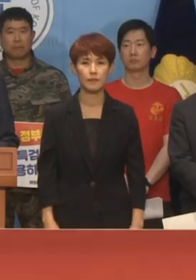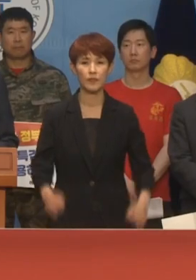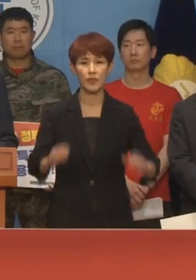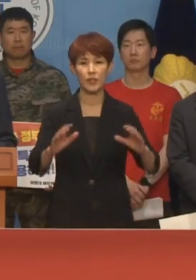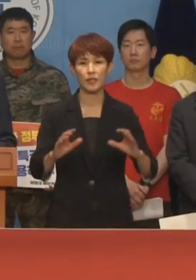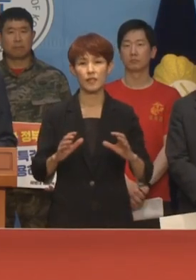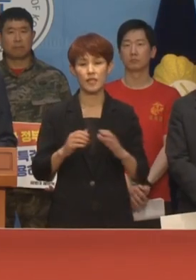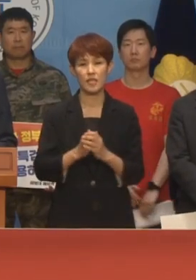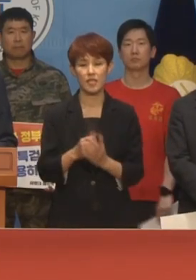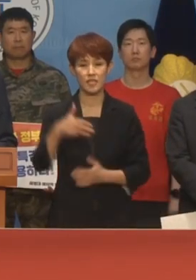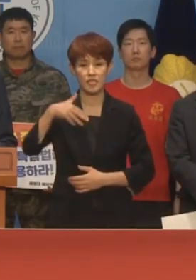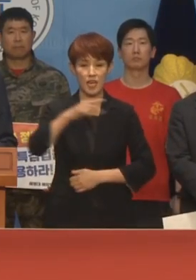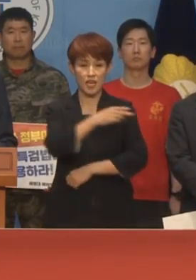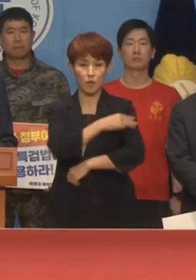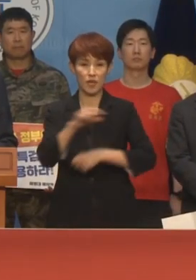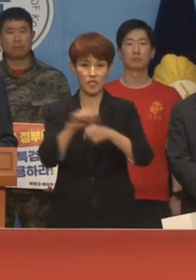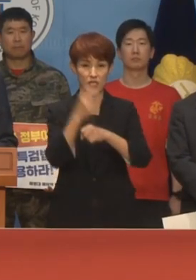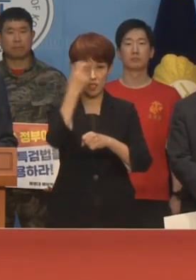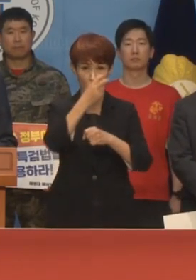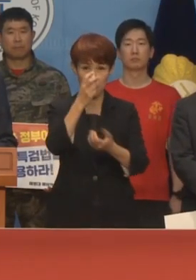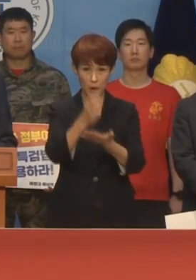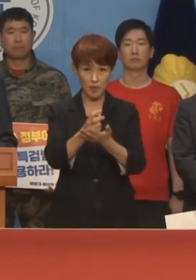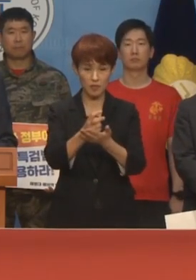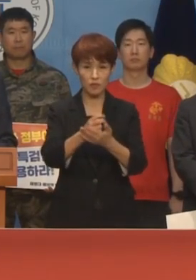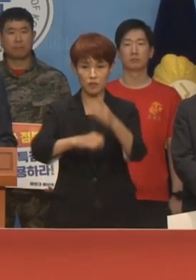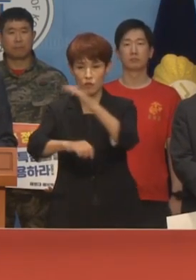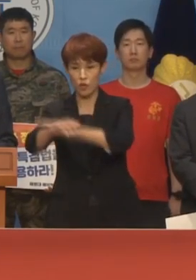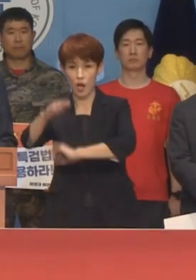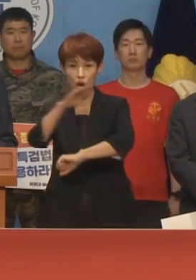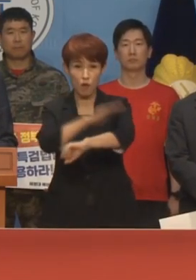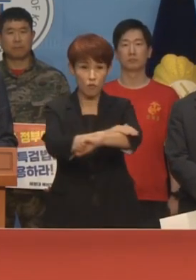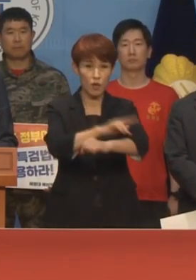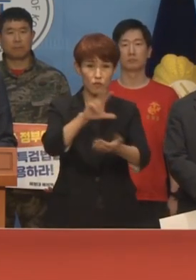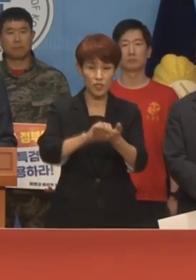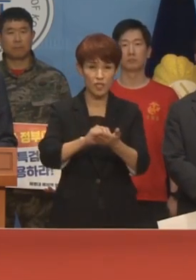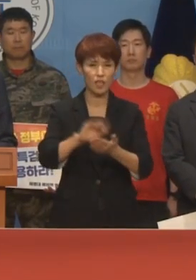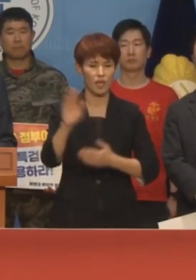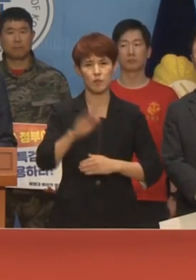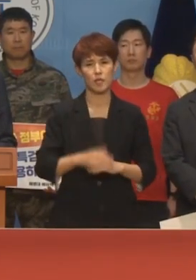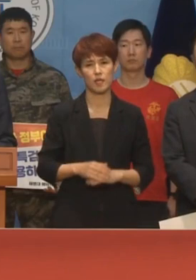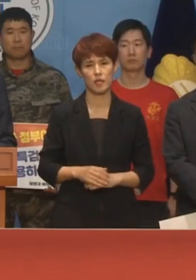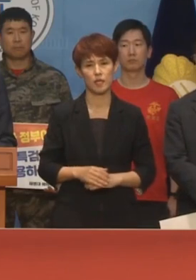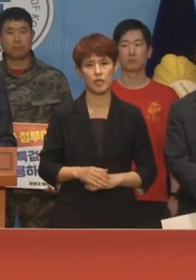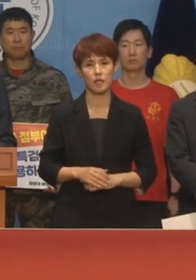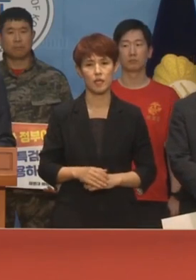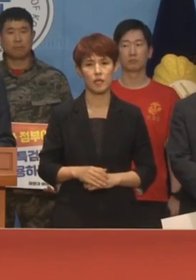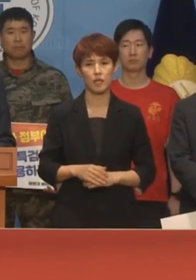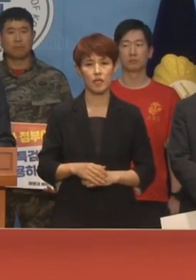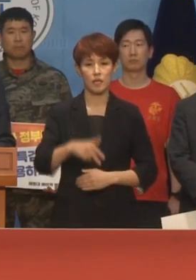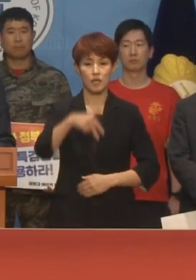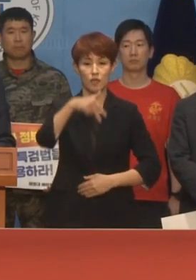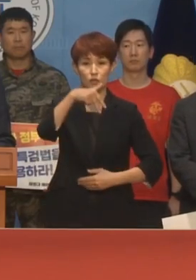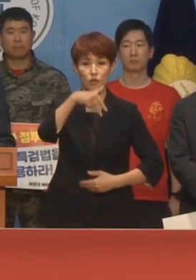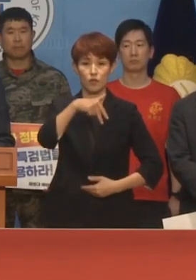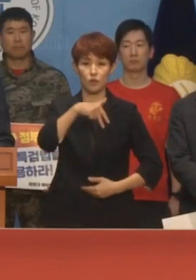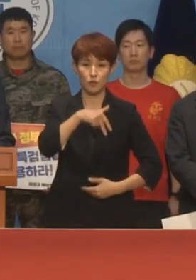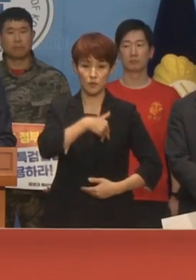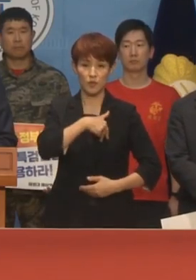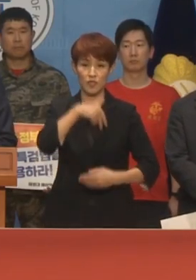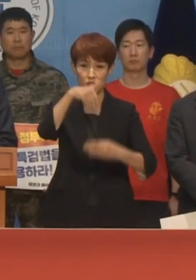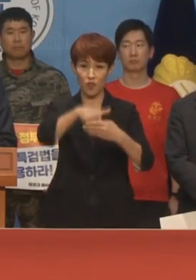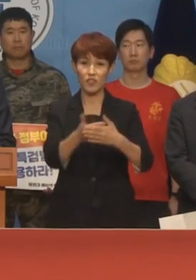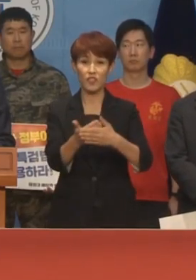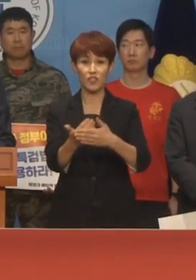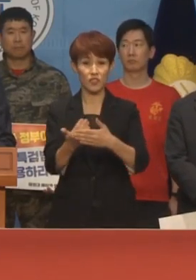최상병 특검법은 좌우의 문제도 아니고 진보 보수의 문제도 아닙니다. 총선 전에 제가 여기 뒤에 계셨던